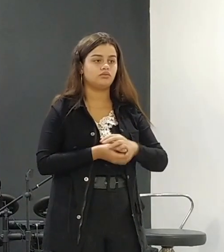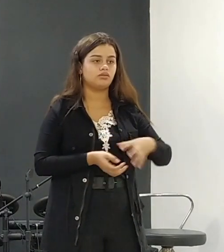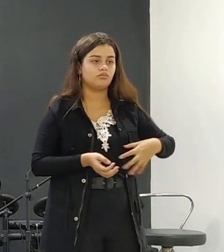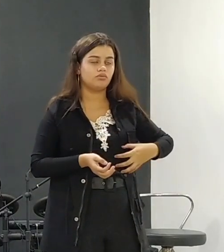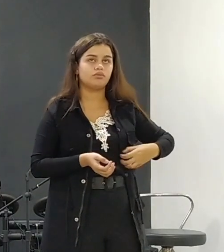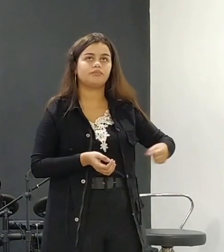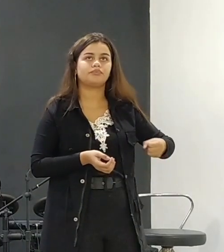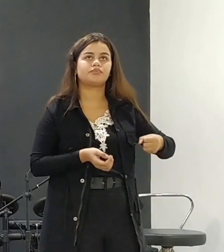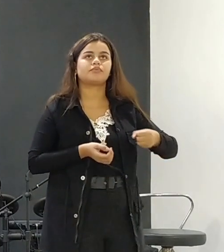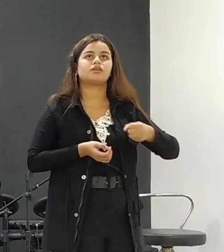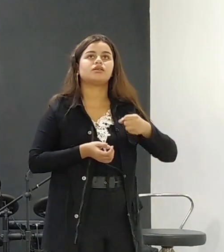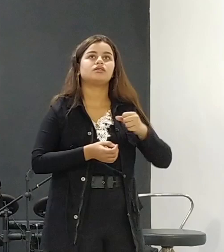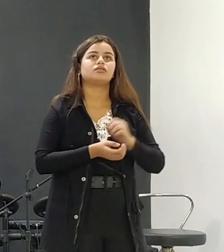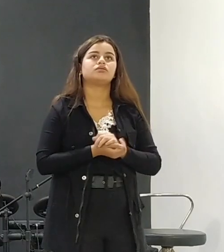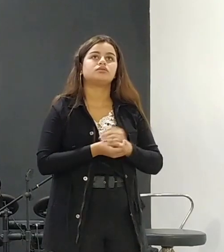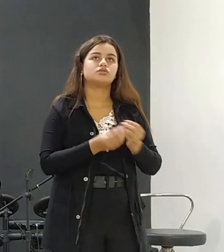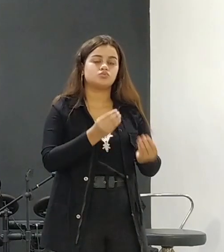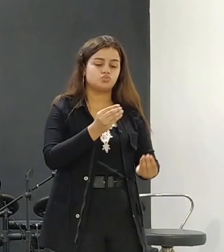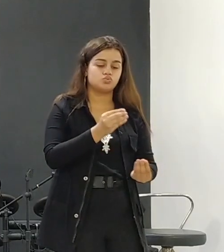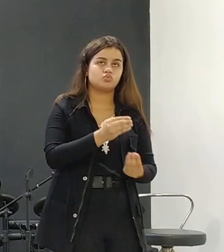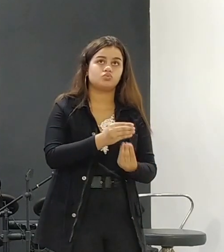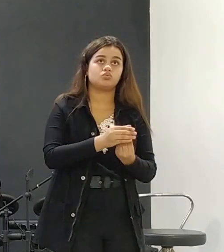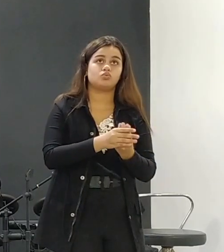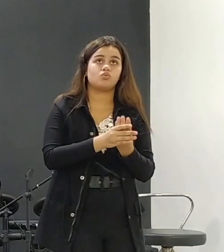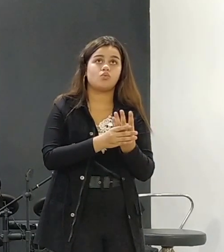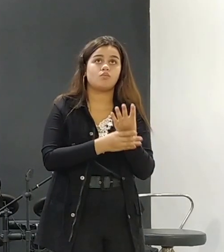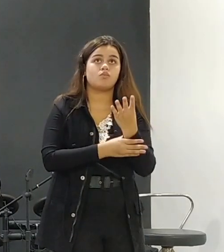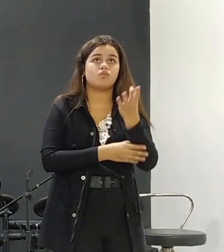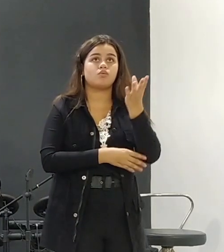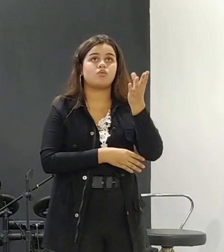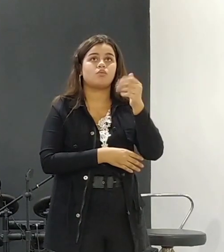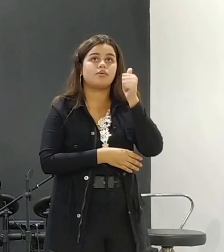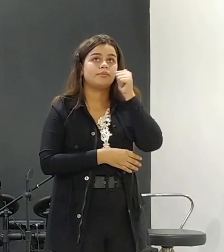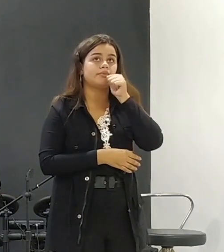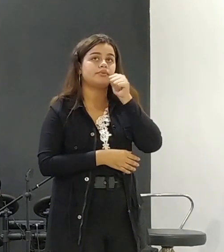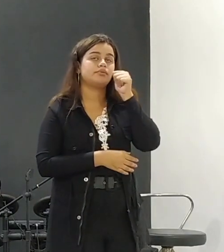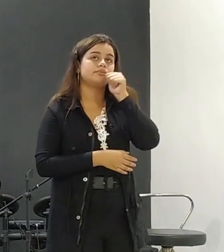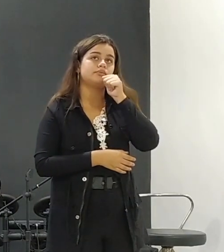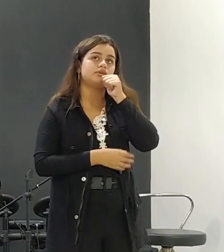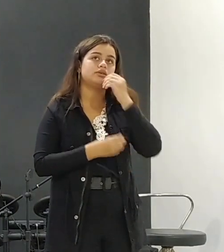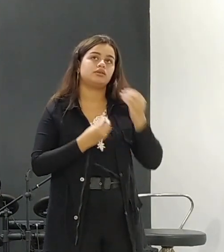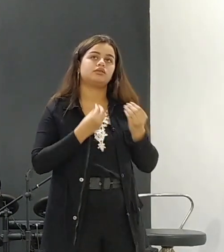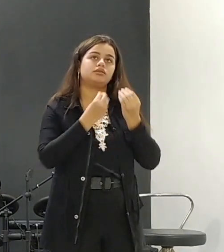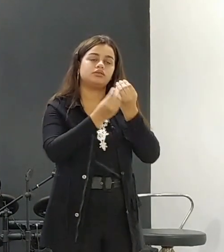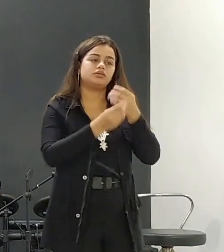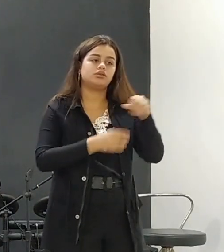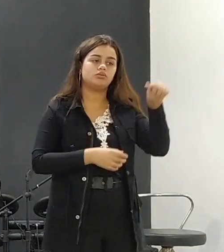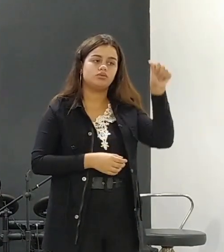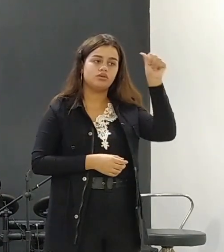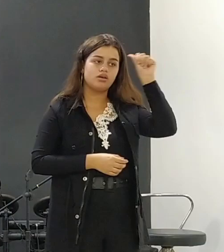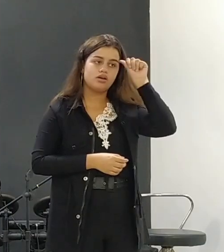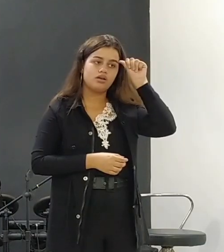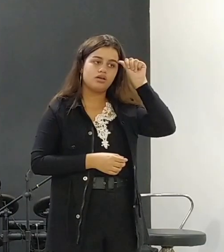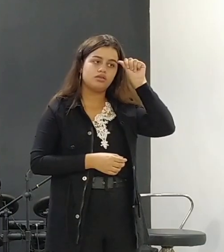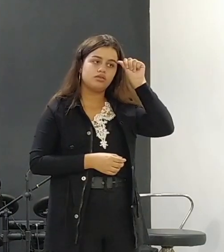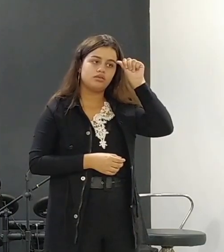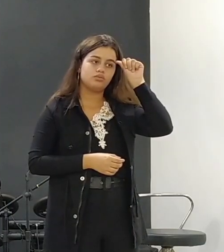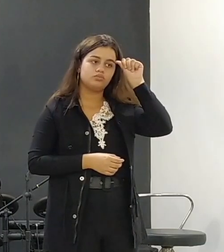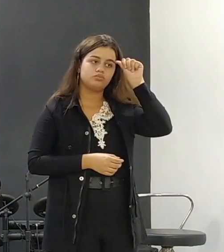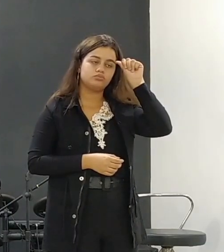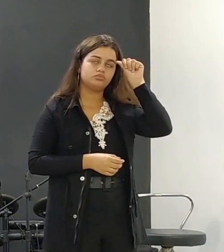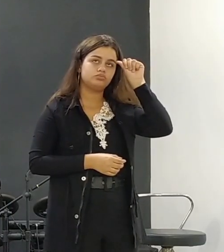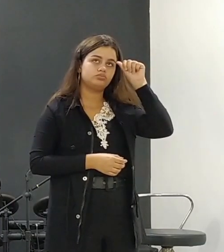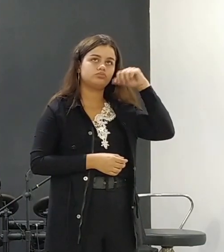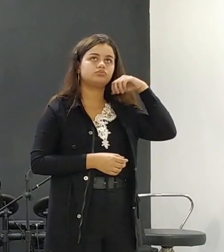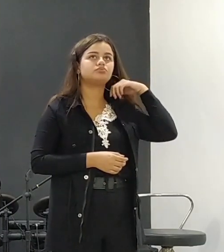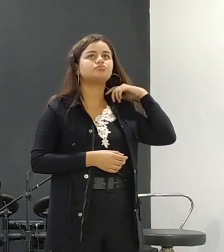seu lugar. E da costela que o Senhor Deus tomou do homem, formou uma mulher e trouxe-a a